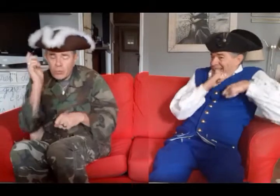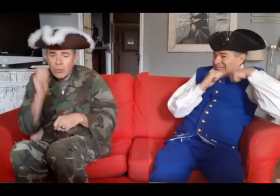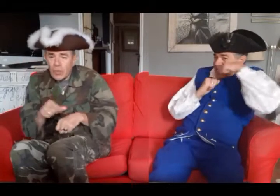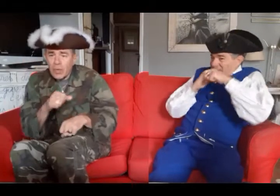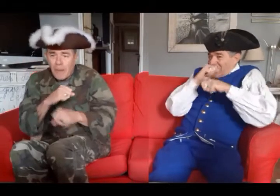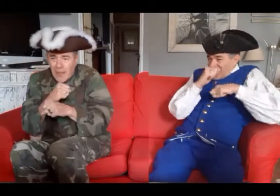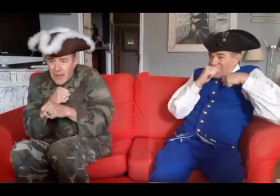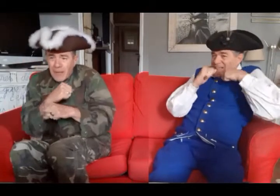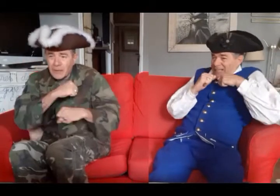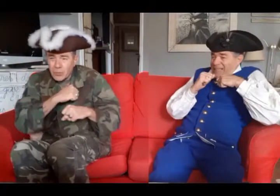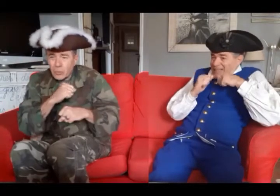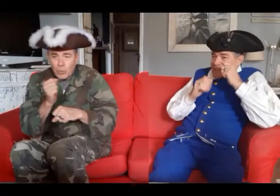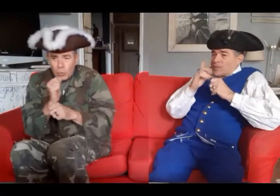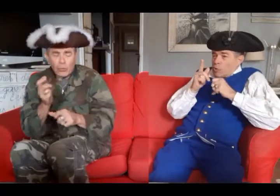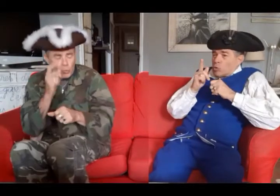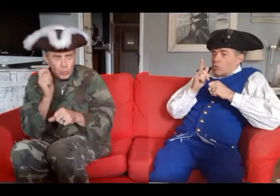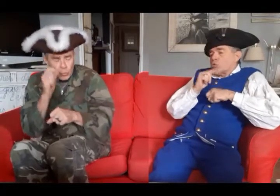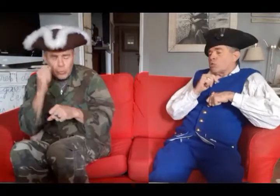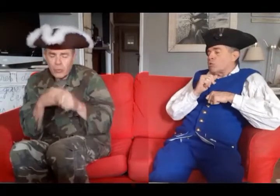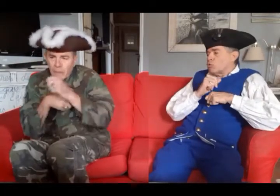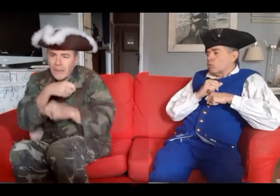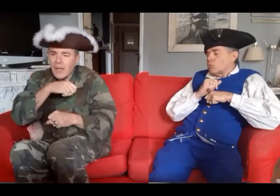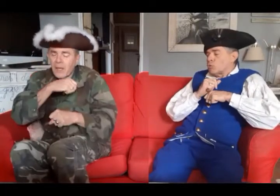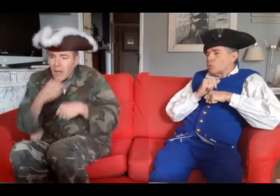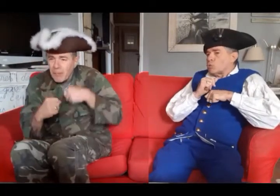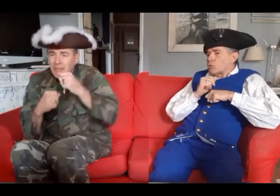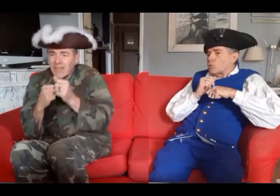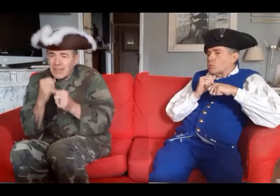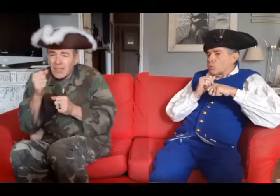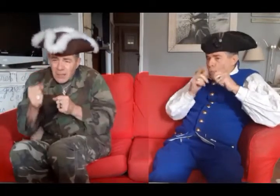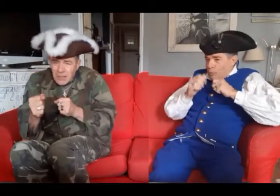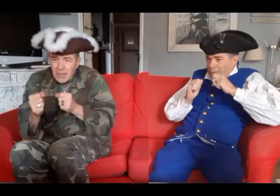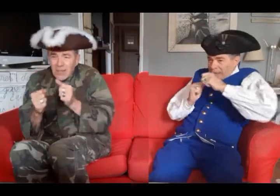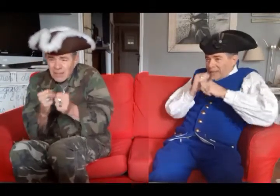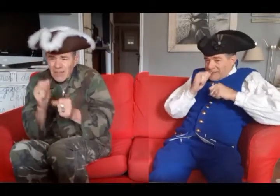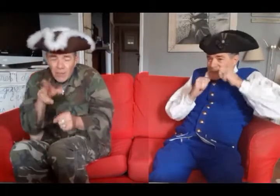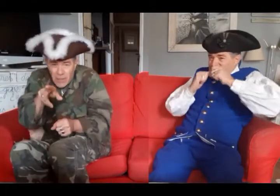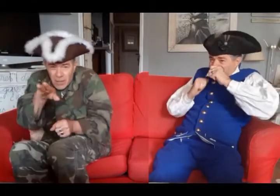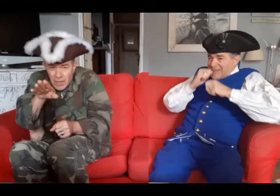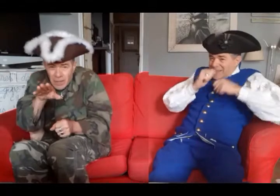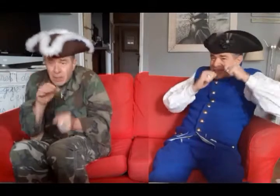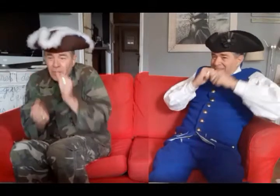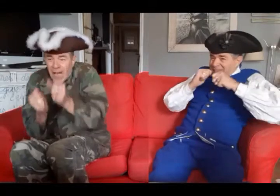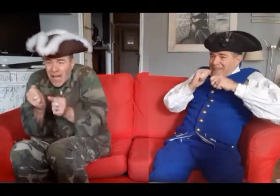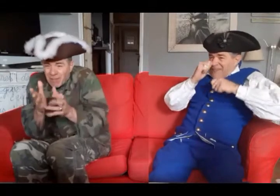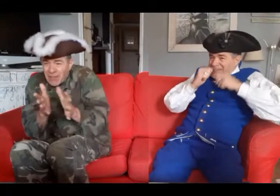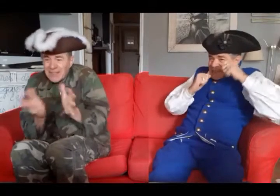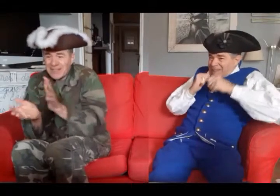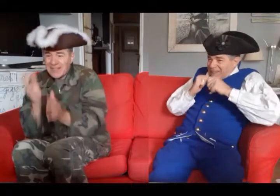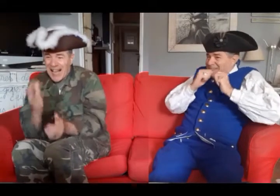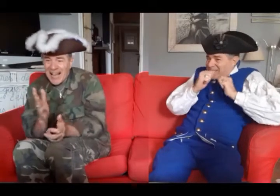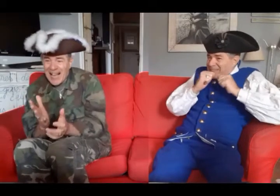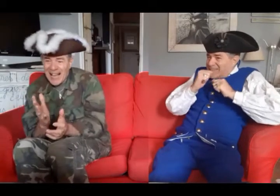10 kilomètres. 12 kilomètres. 12. Ramper, passer sous les barbelés. Un gars